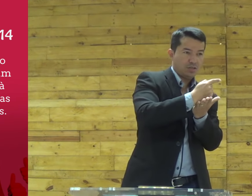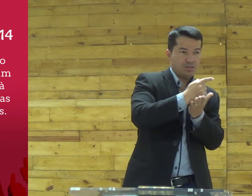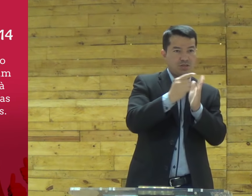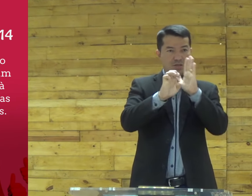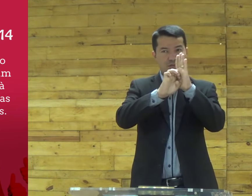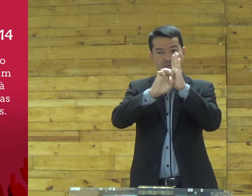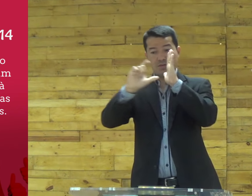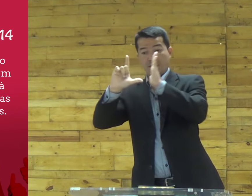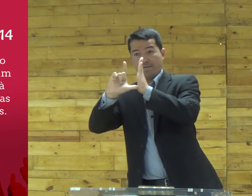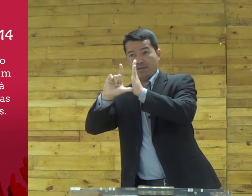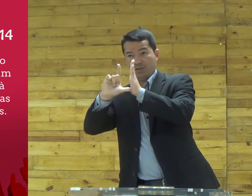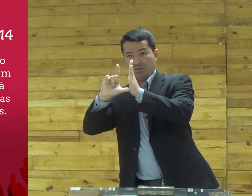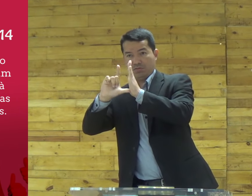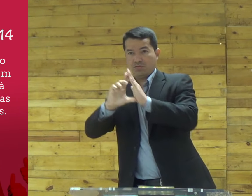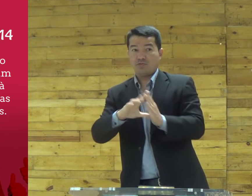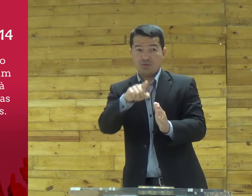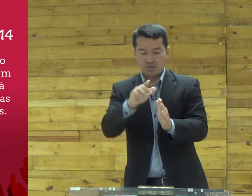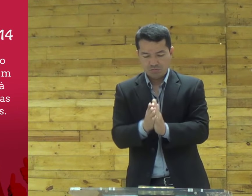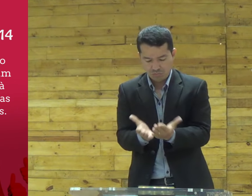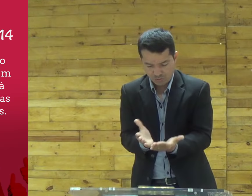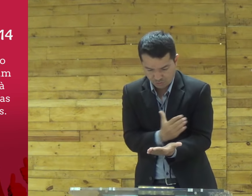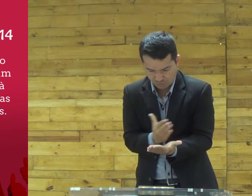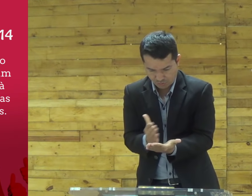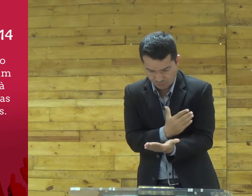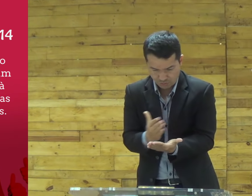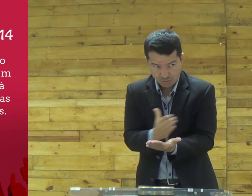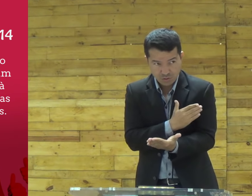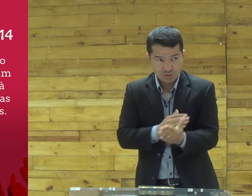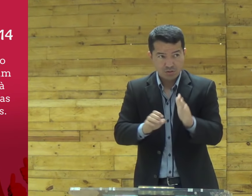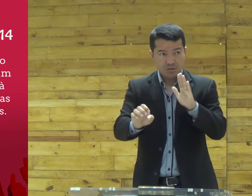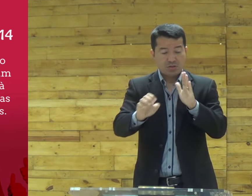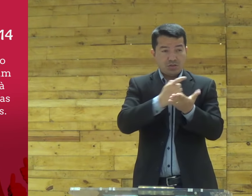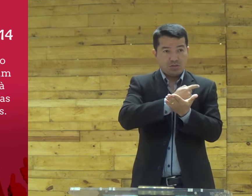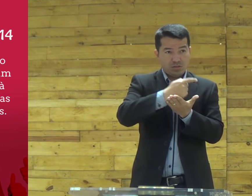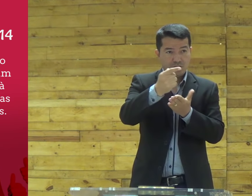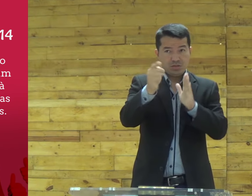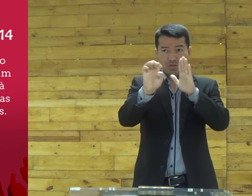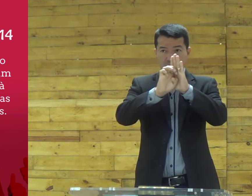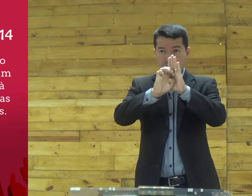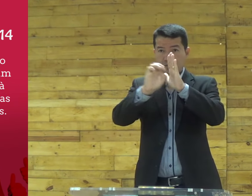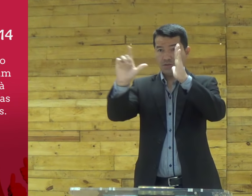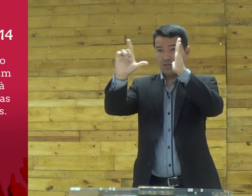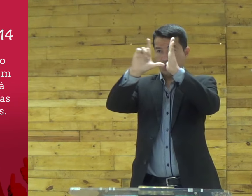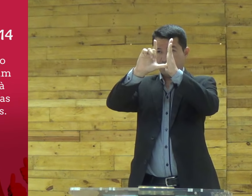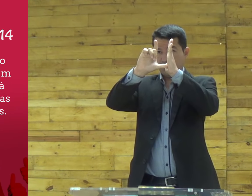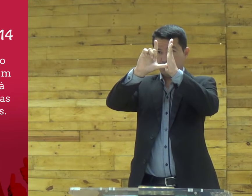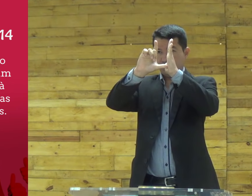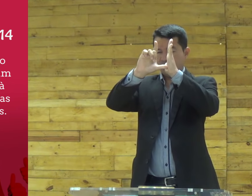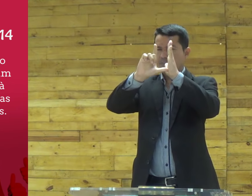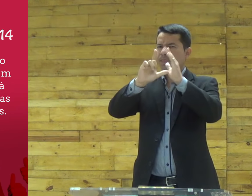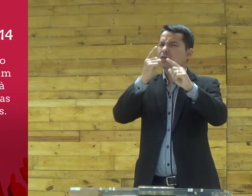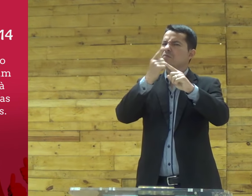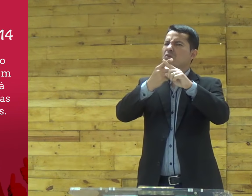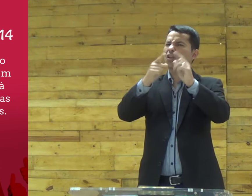né? Gênesis, Êxodo e Levítico. Você abre ali na Bíblia, é fácil de achar, Gênesis, Êxodo e